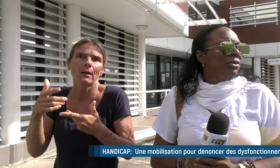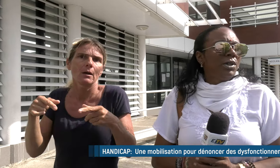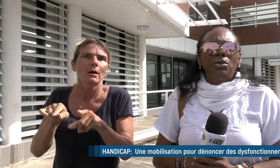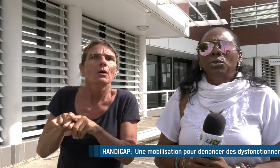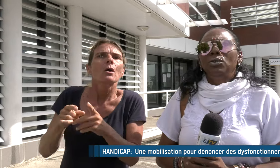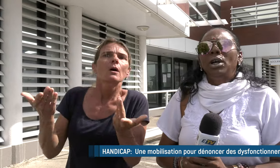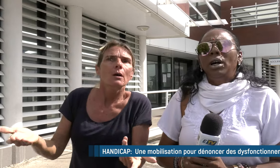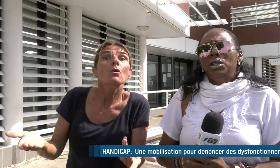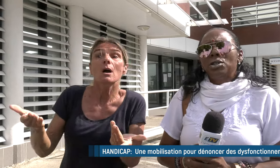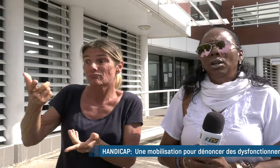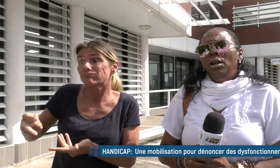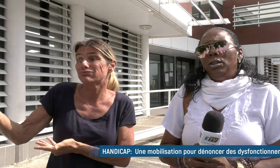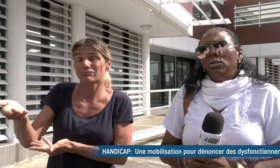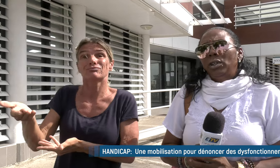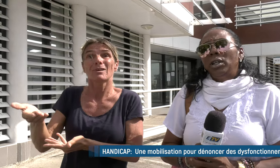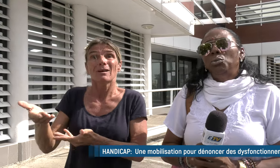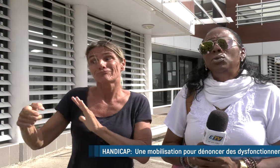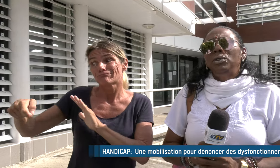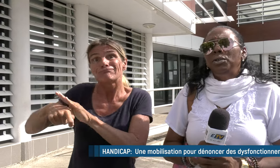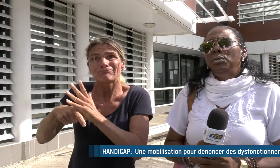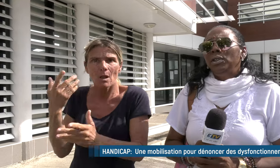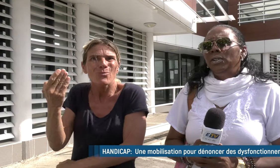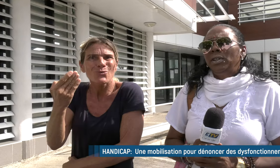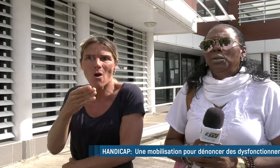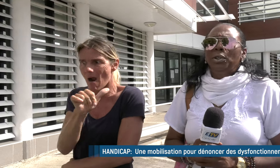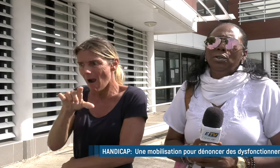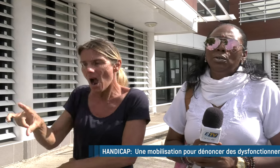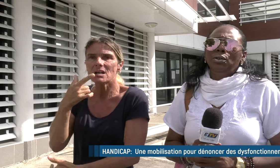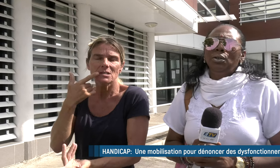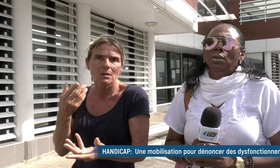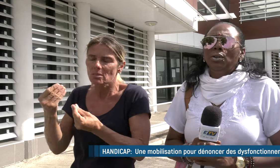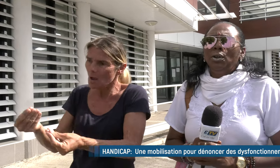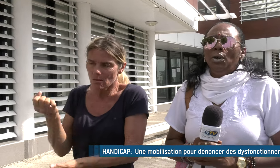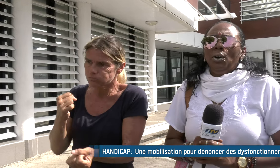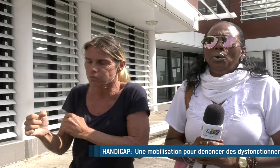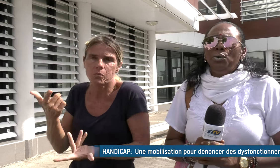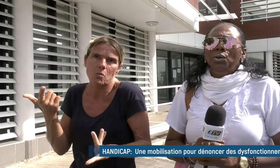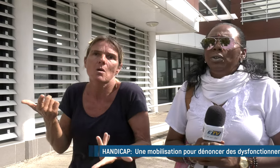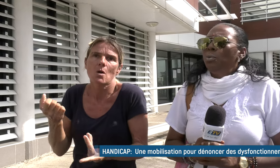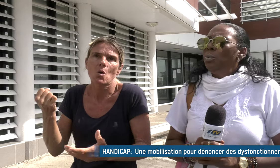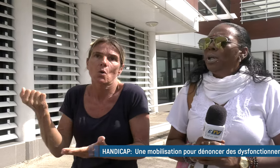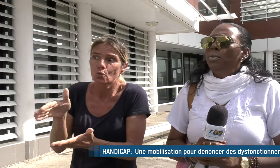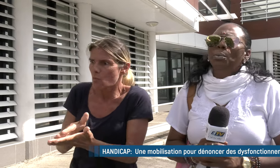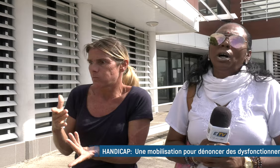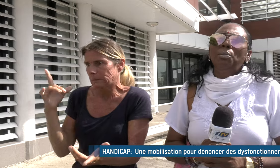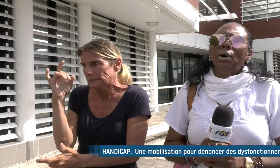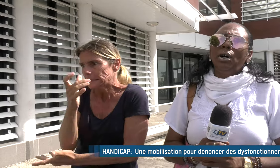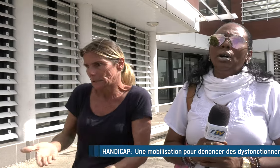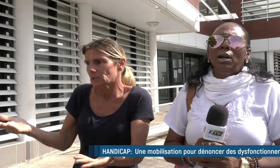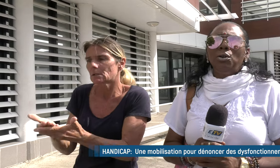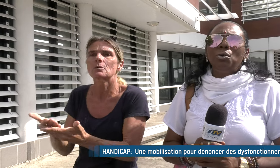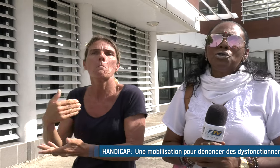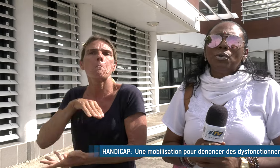attente soit du versement de l'AAH, donc ça crée beaucoup de difficultés. Certaines personnes ont eu des problèmes par